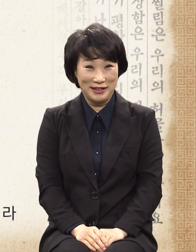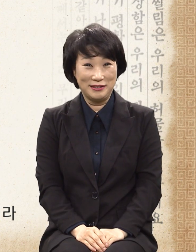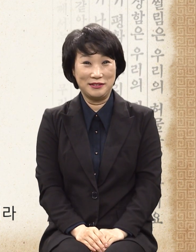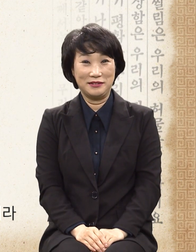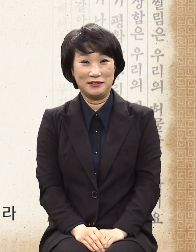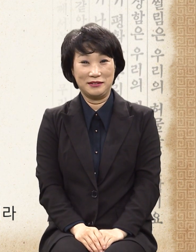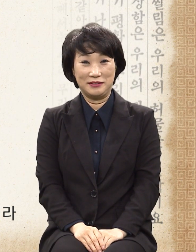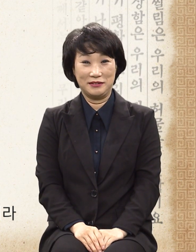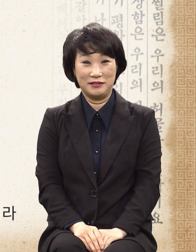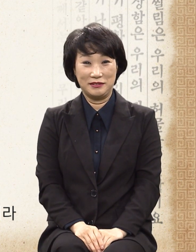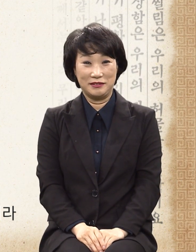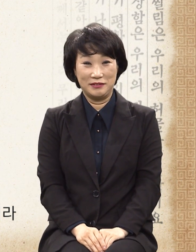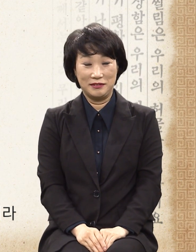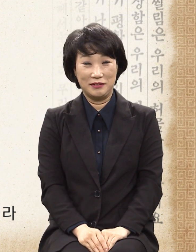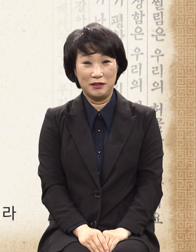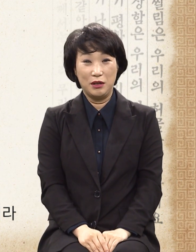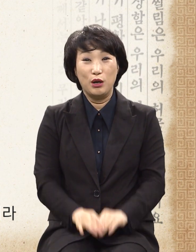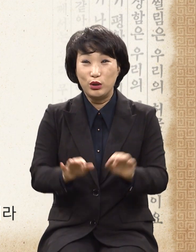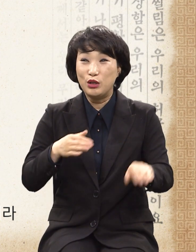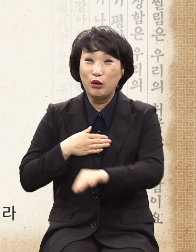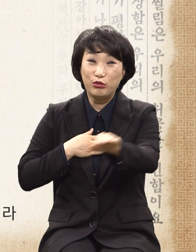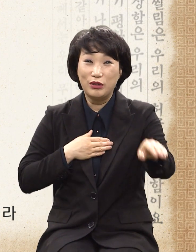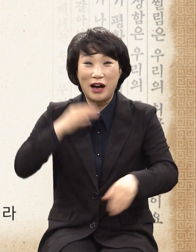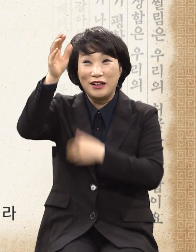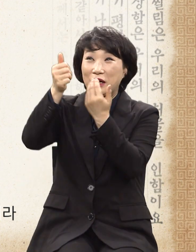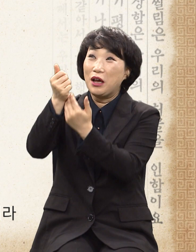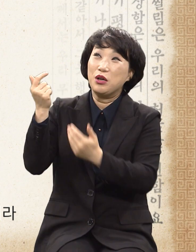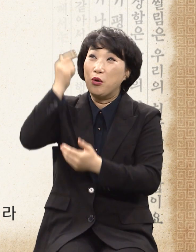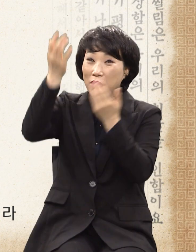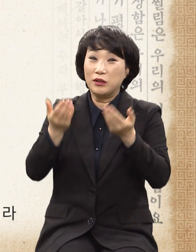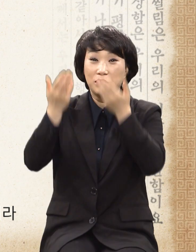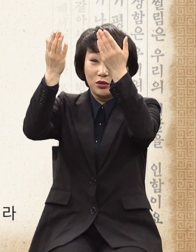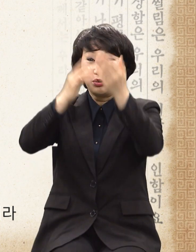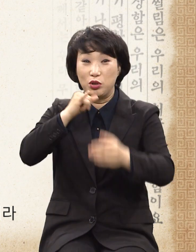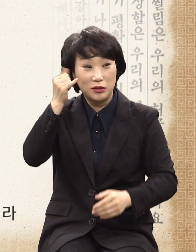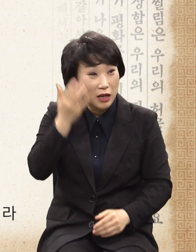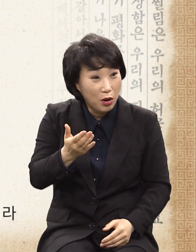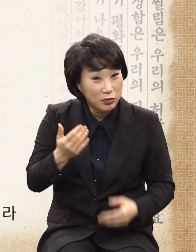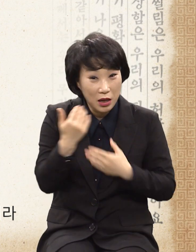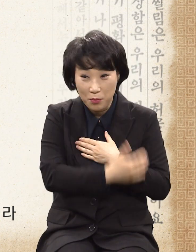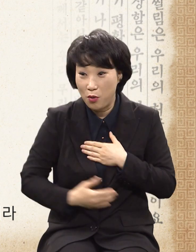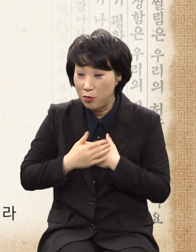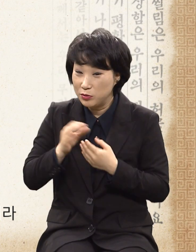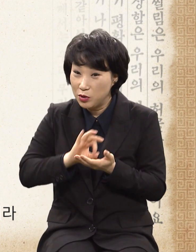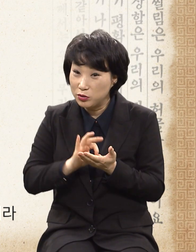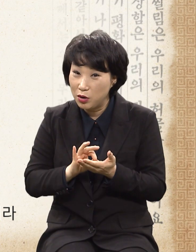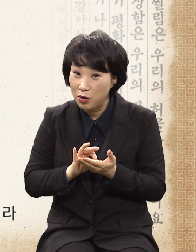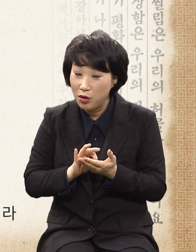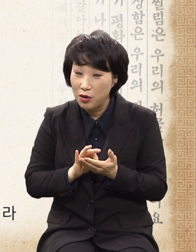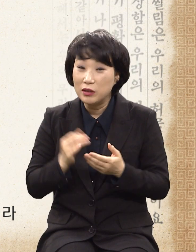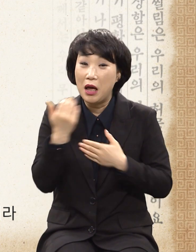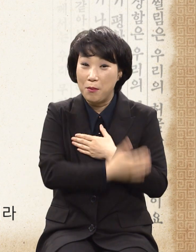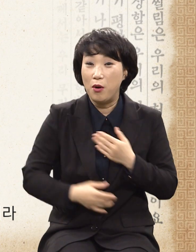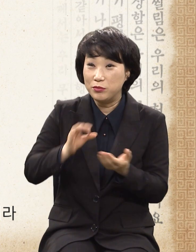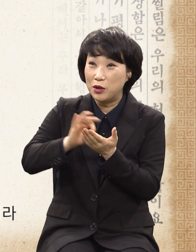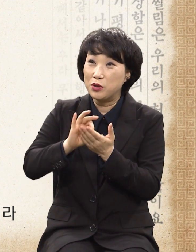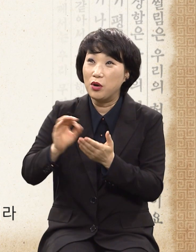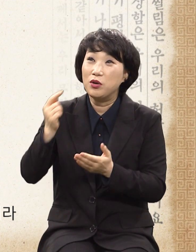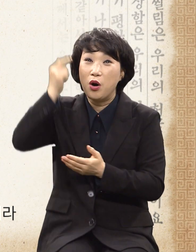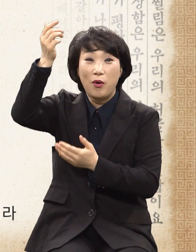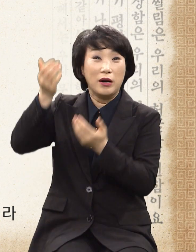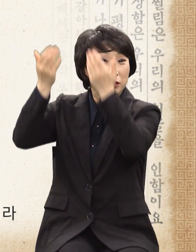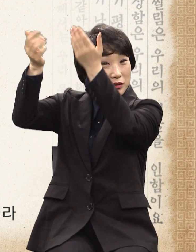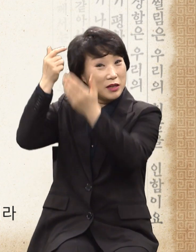돌리라. 근데 우리가 하나님께 영광을 돌려? 내 몸으로? 내 몸의 영광을 가지려고